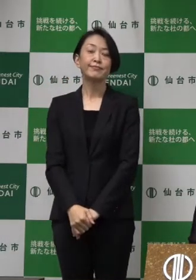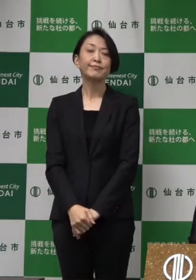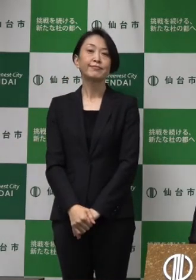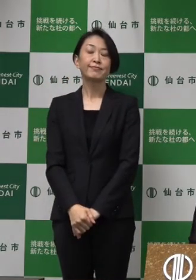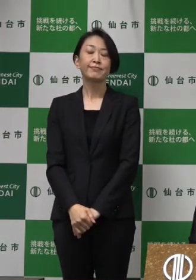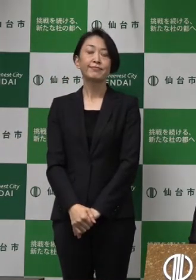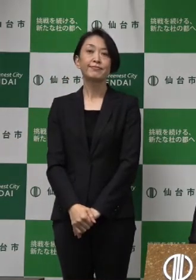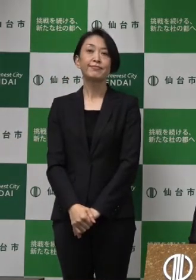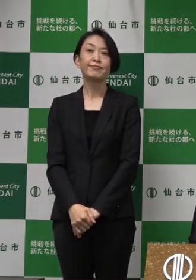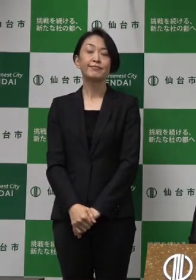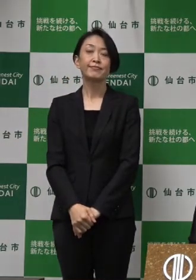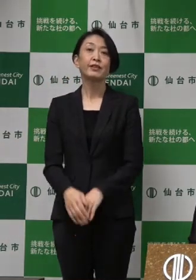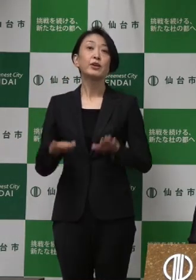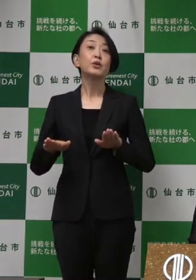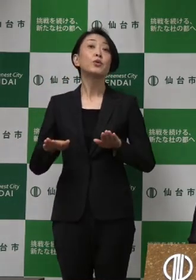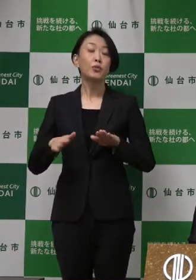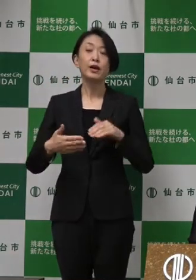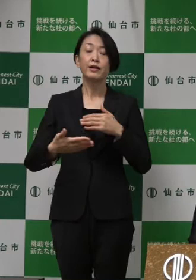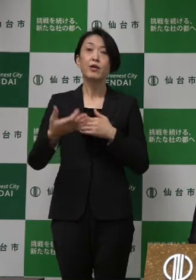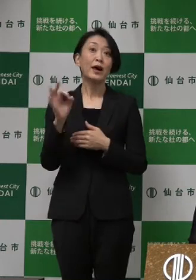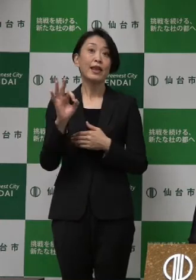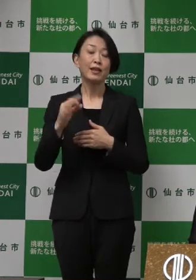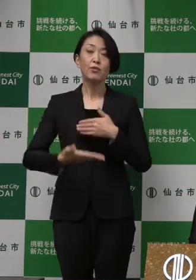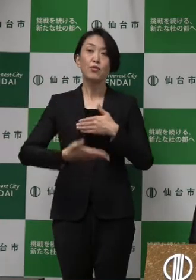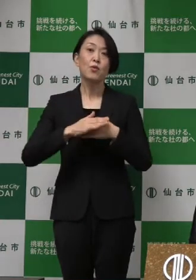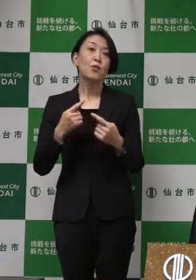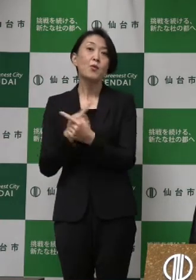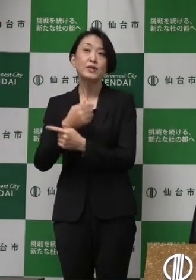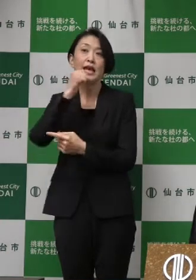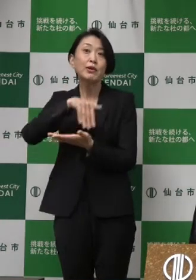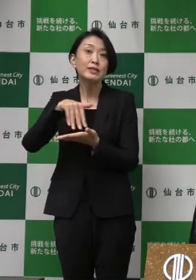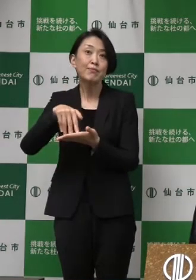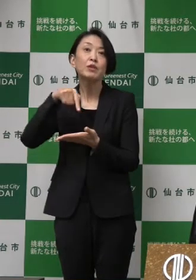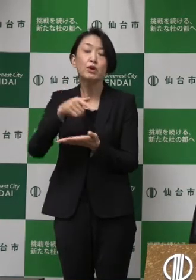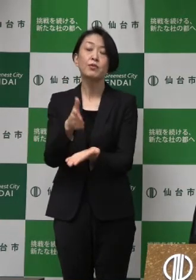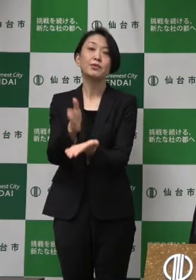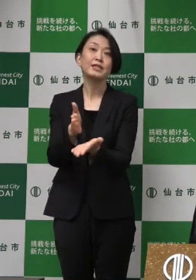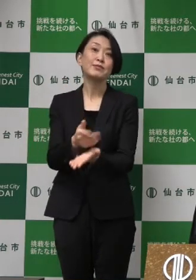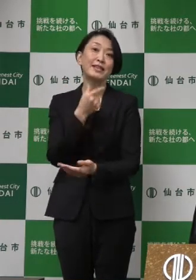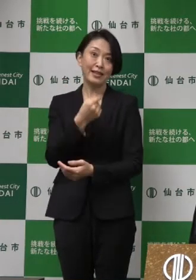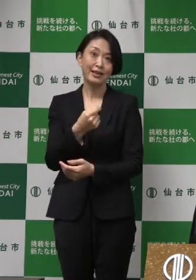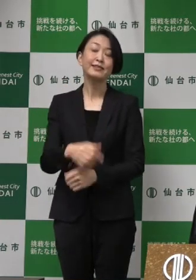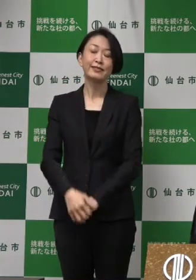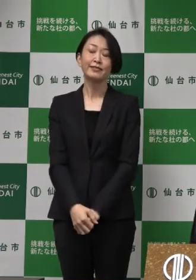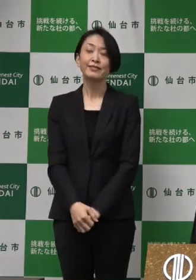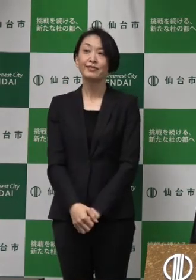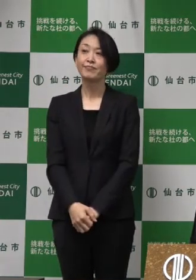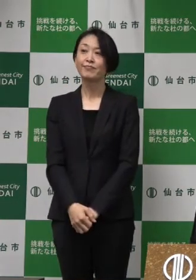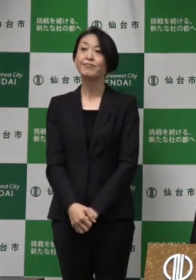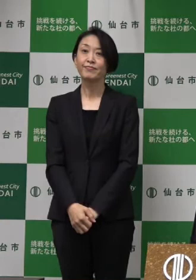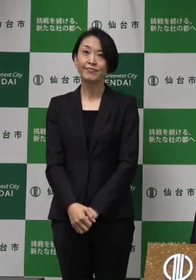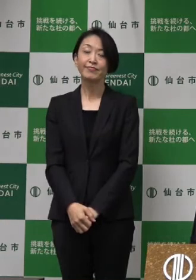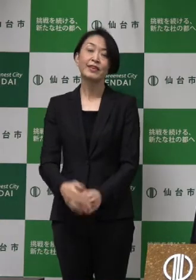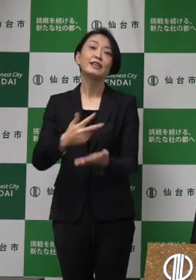は補正予算案につきましてご説明を申し上げます。皆様方のお手元の資